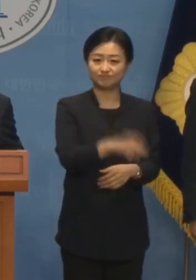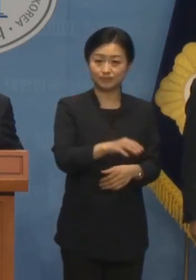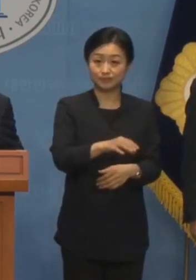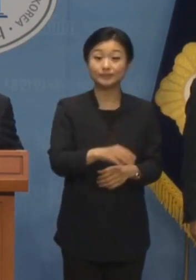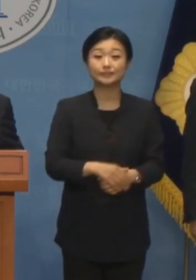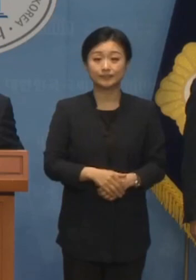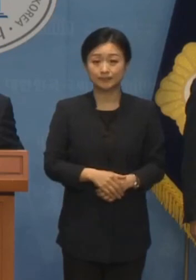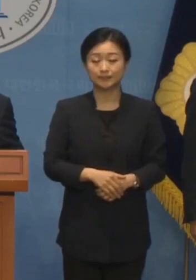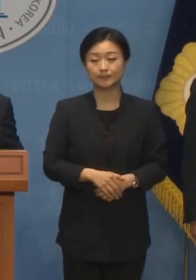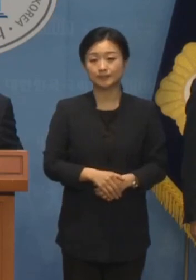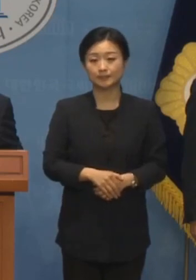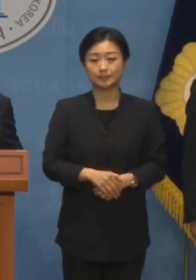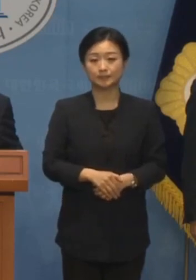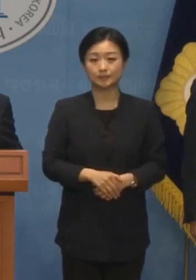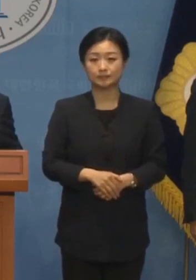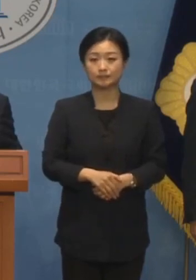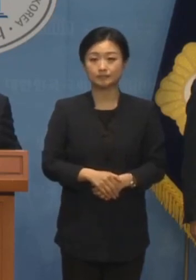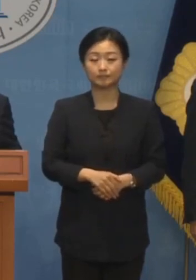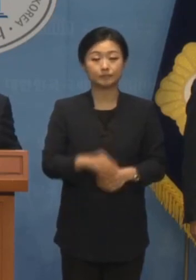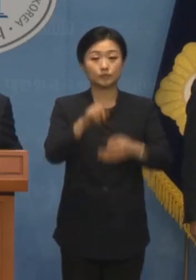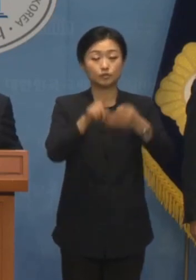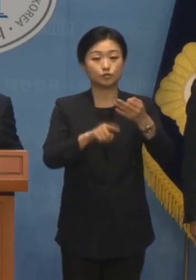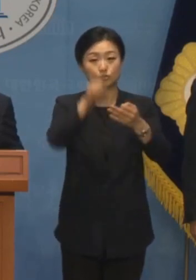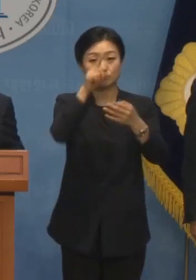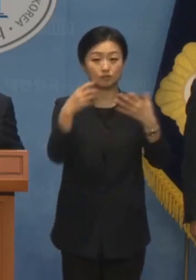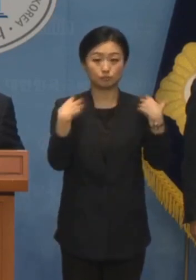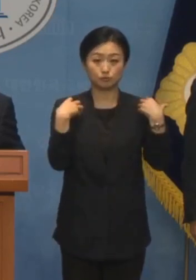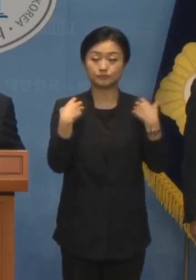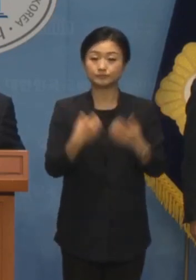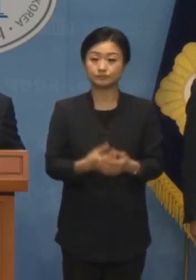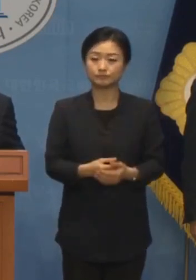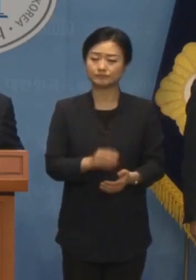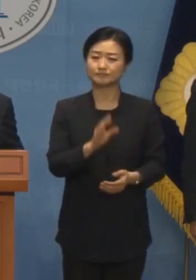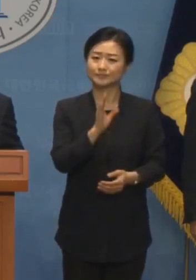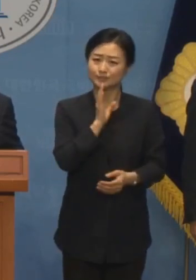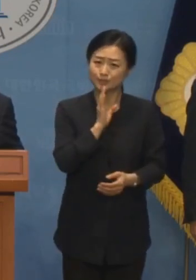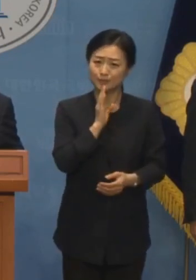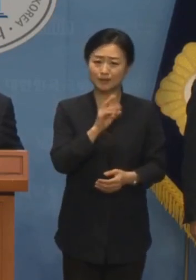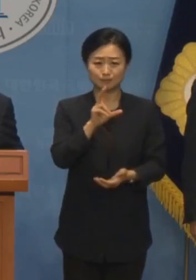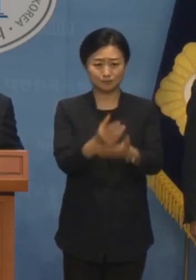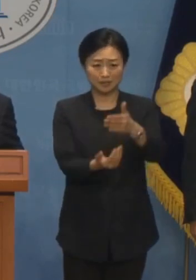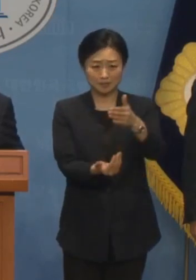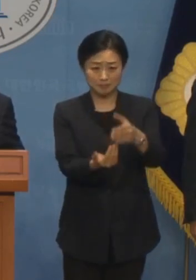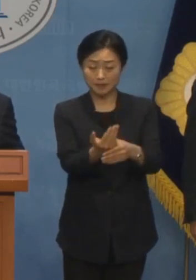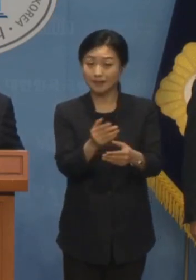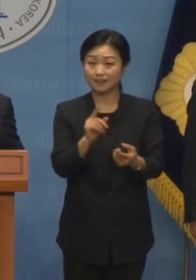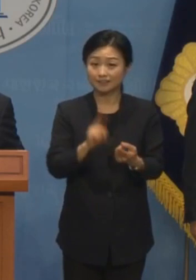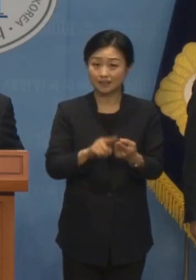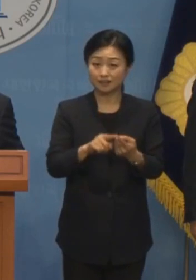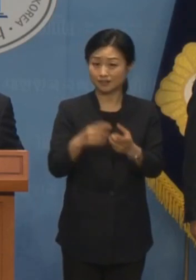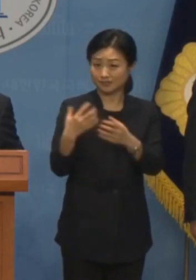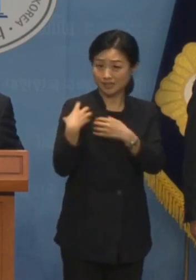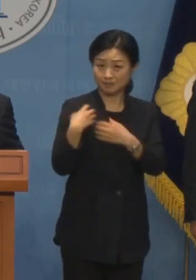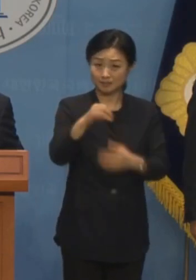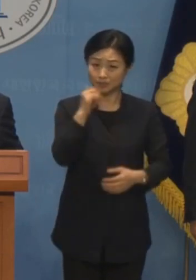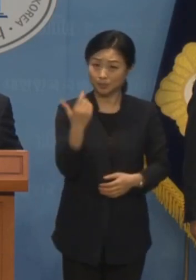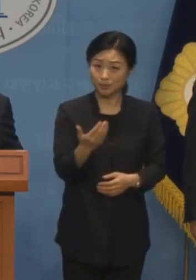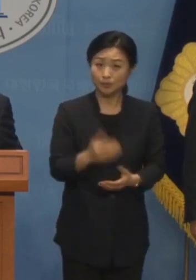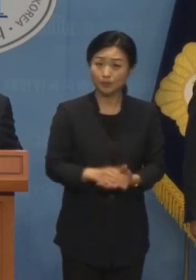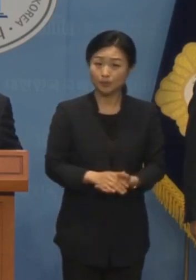반대만 일삼아왔습니다. 윤석열 대통령이 정말 이번 사태에 대해서 책임감을